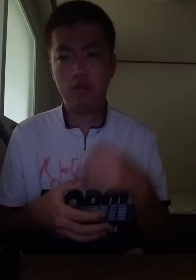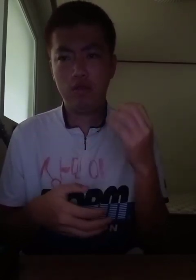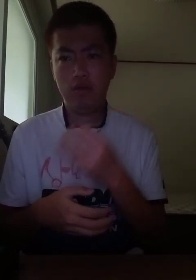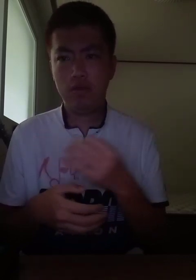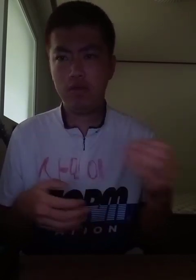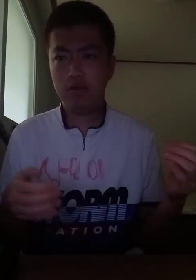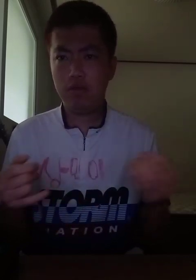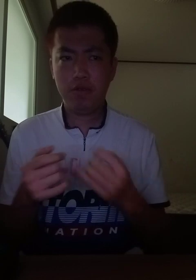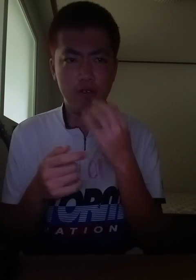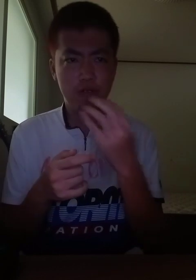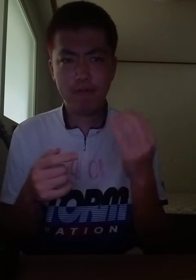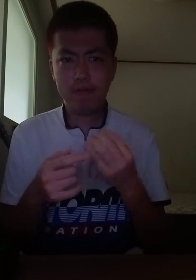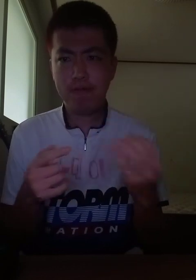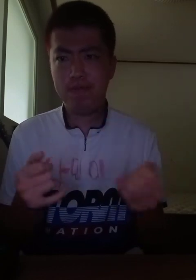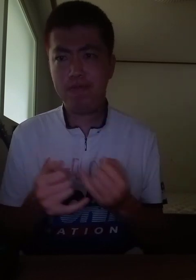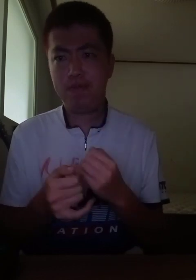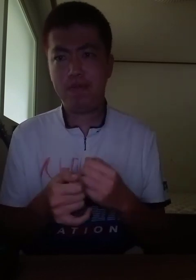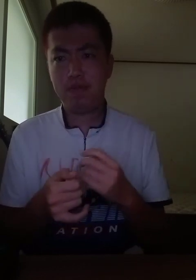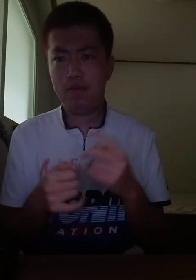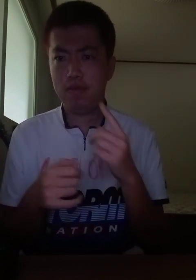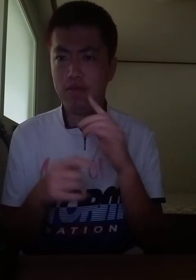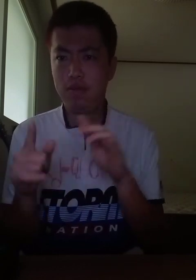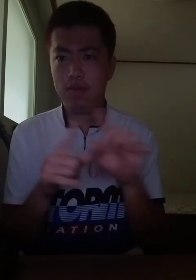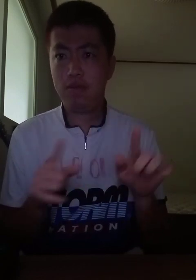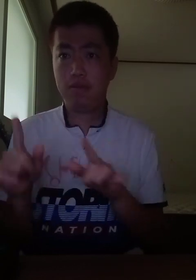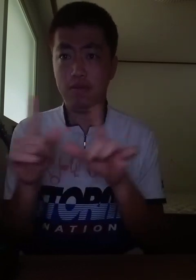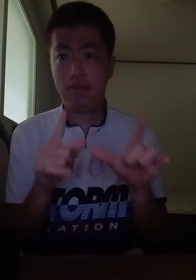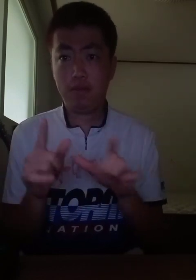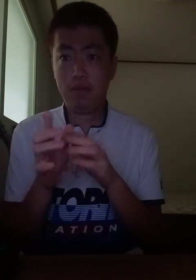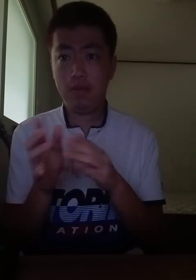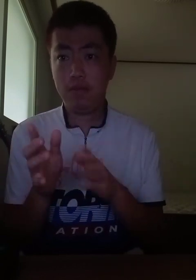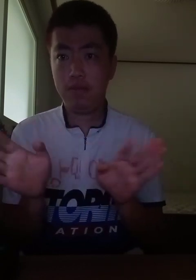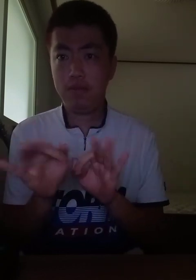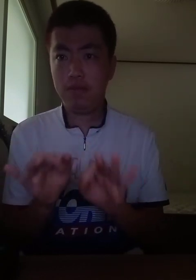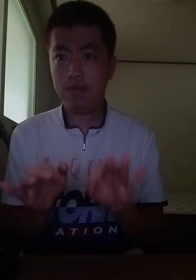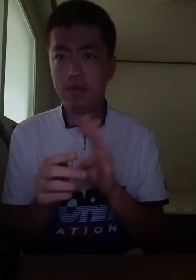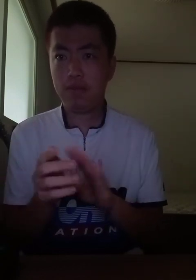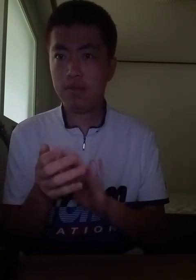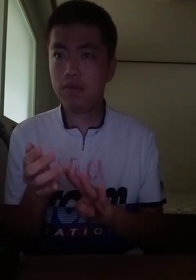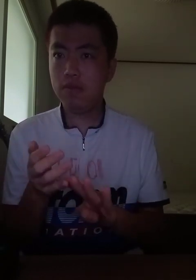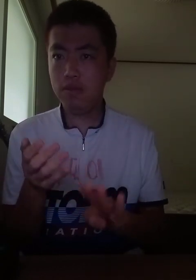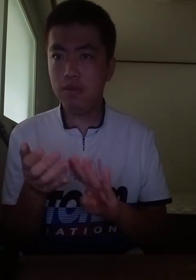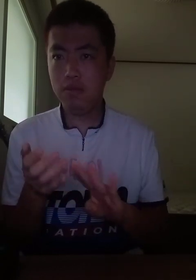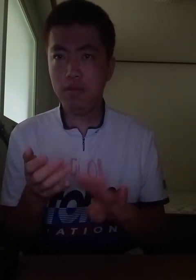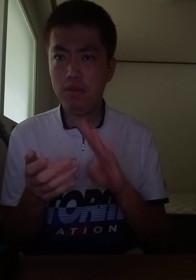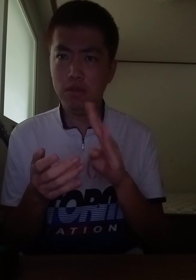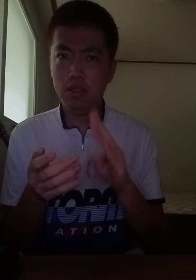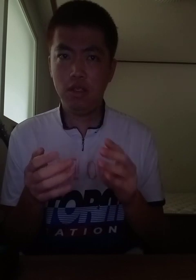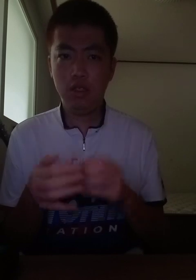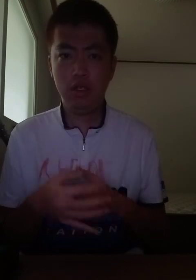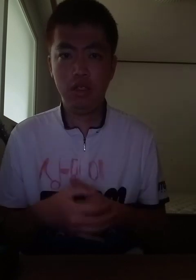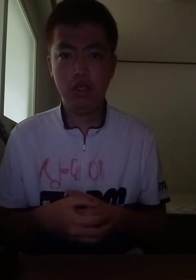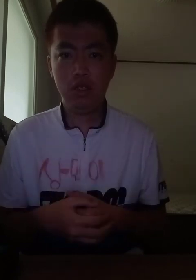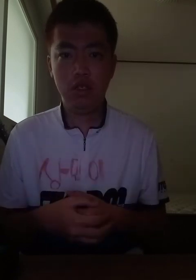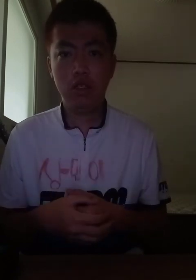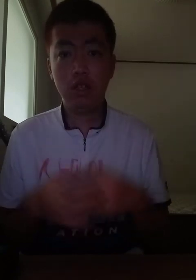받아가고 노인들 주는 거 주고 있잖아. 그런 거 갖고 하시는 거야. 10만 원 준다라고는 한 사람 별랑 없어. 주민들은 한 번에 비용을